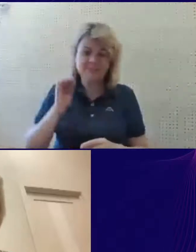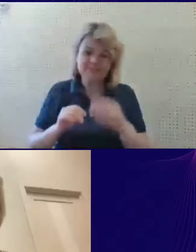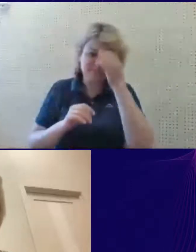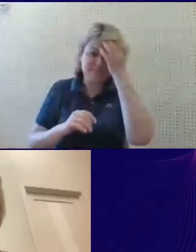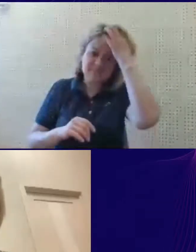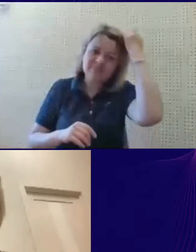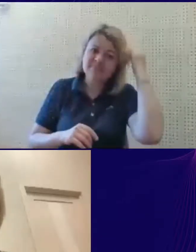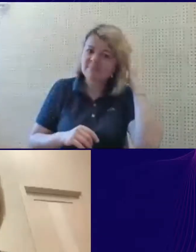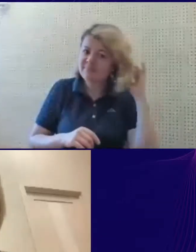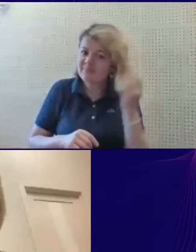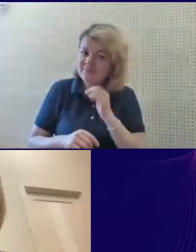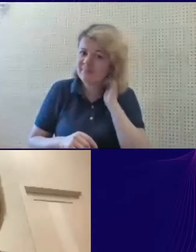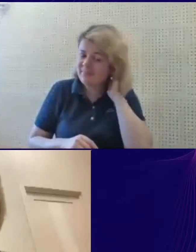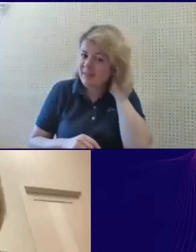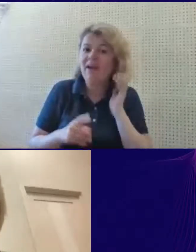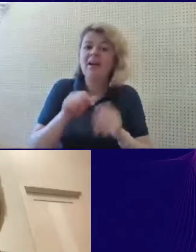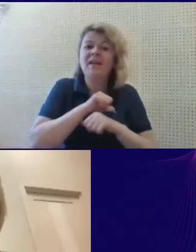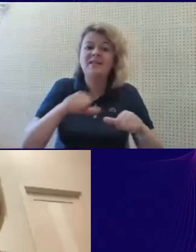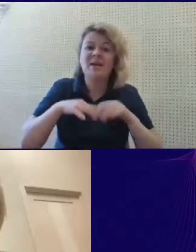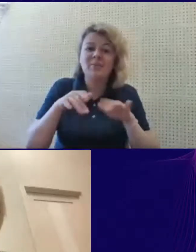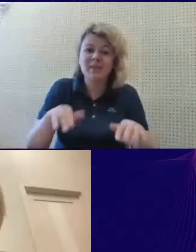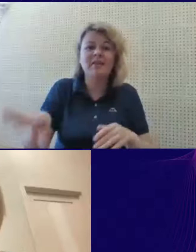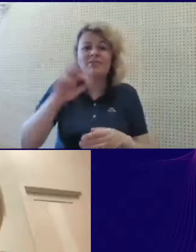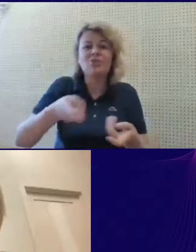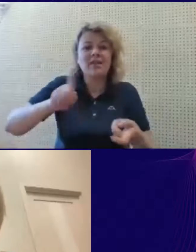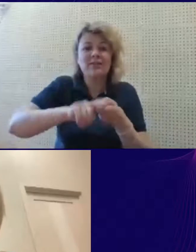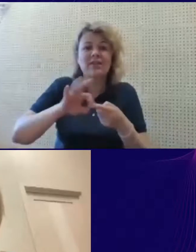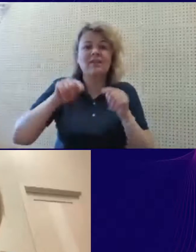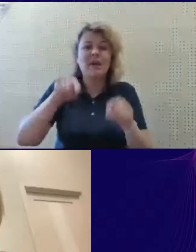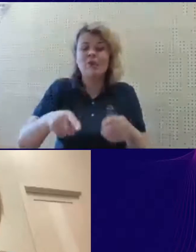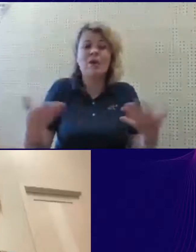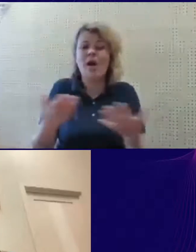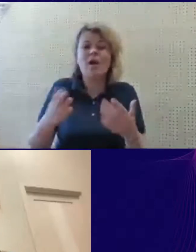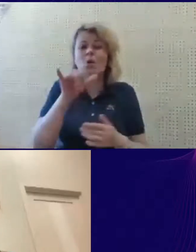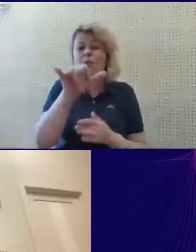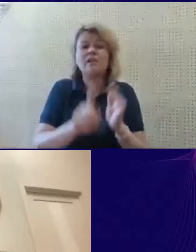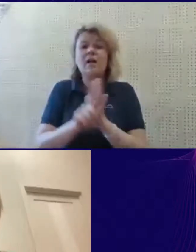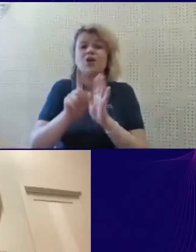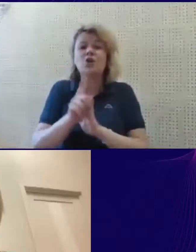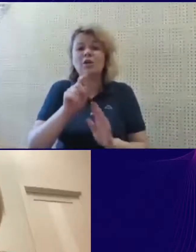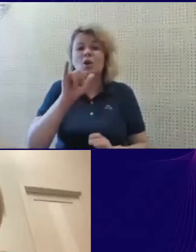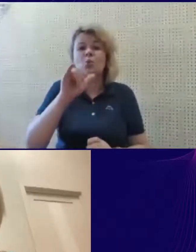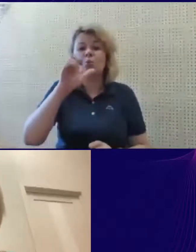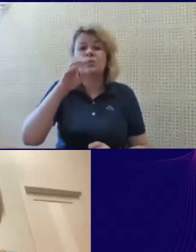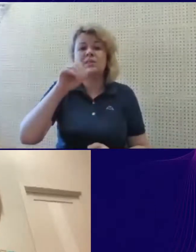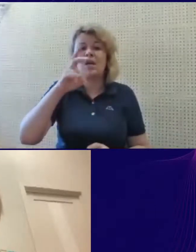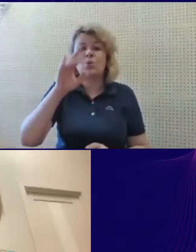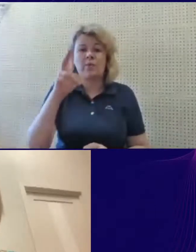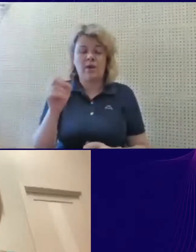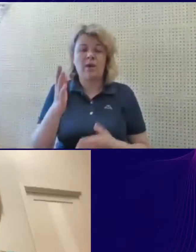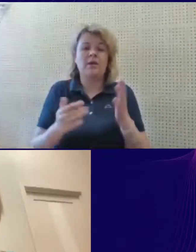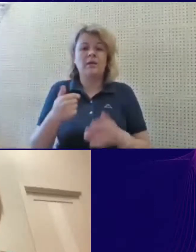самом деле, все зависит от того, какая установка. Если установка «я гений,